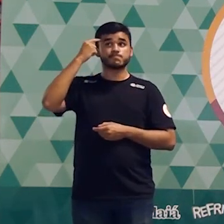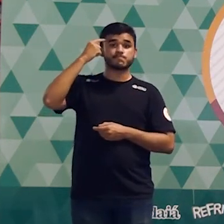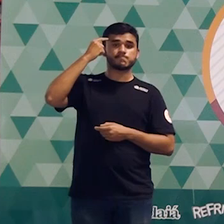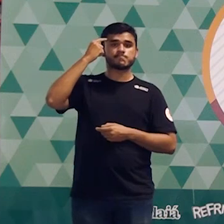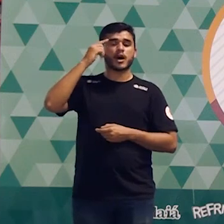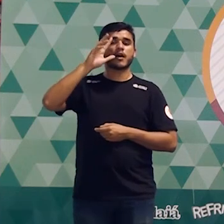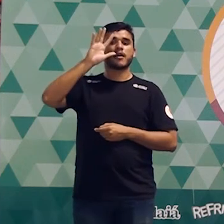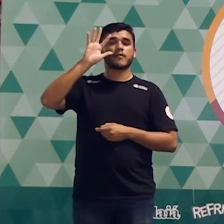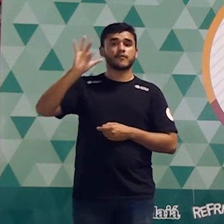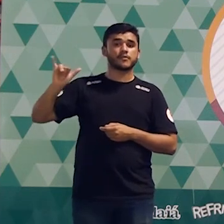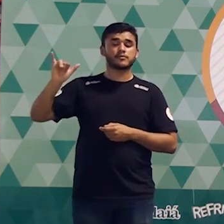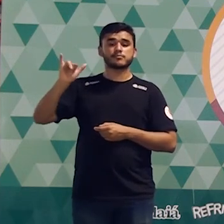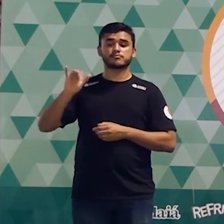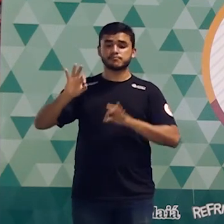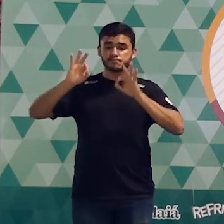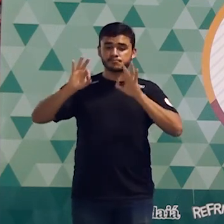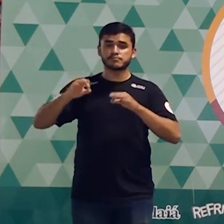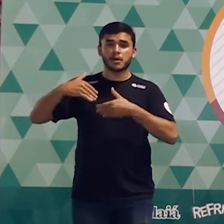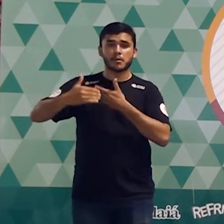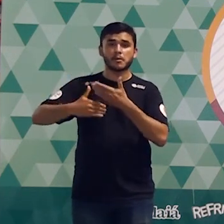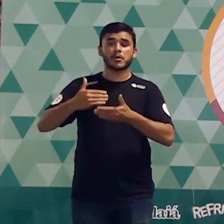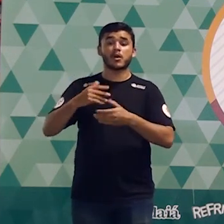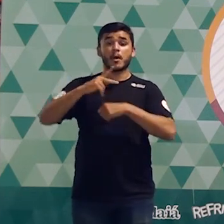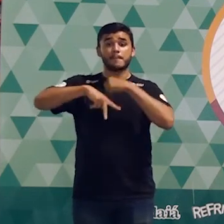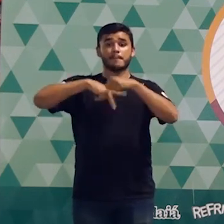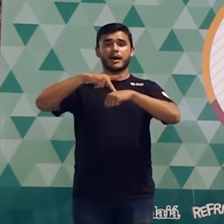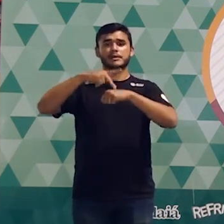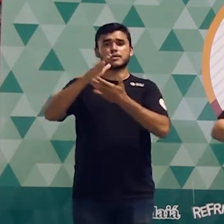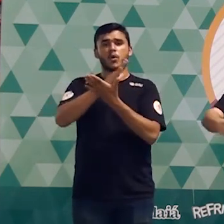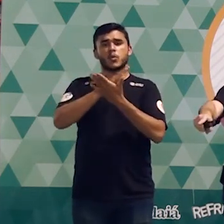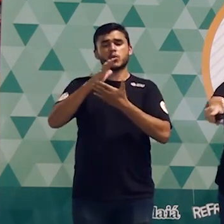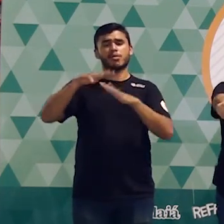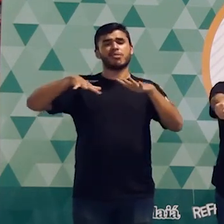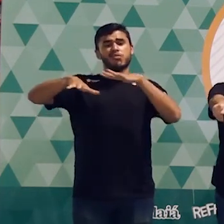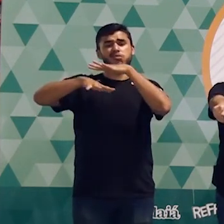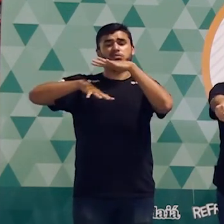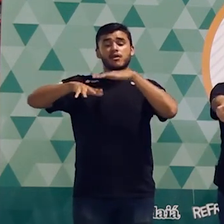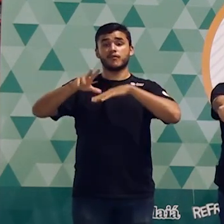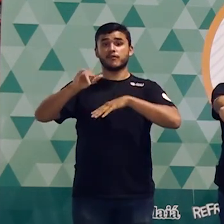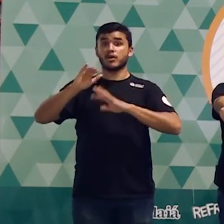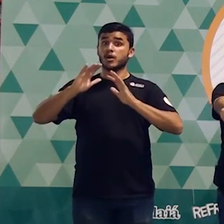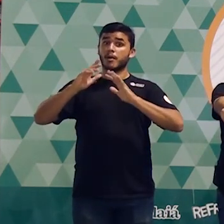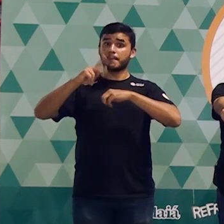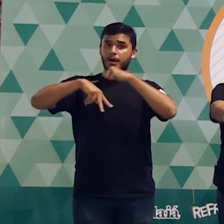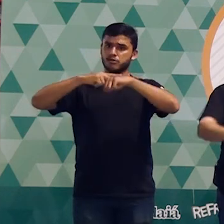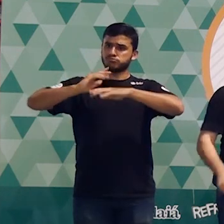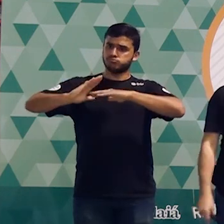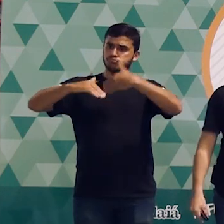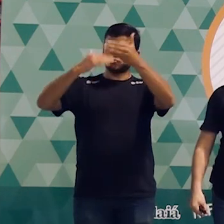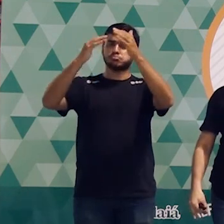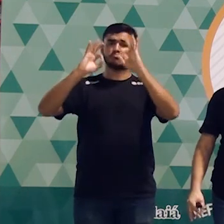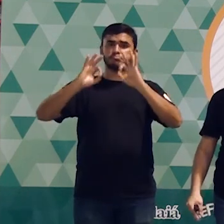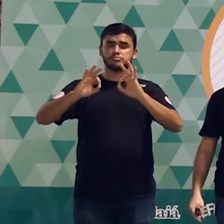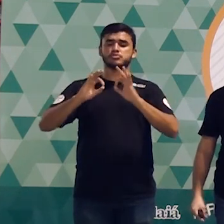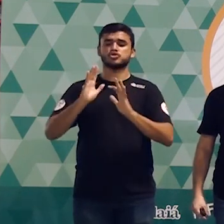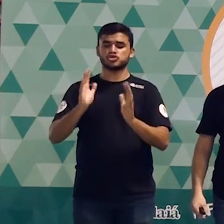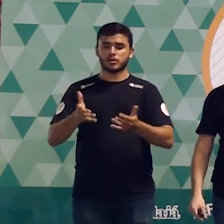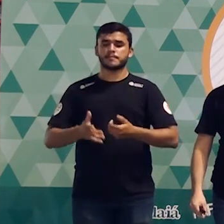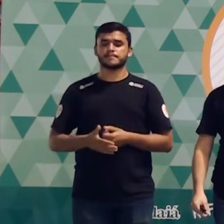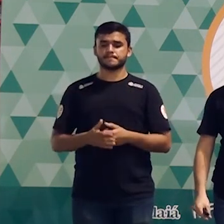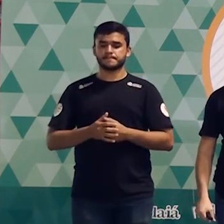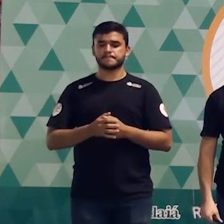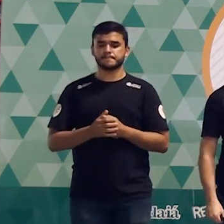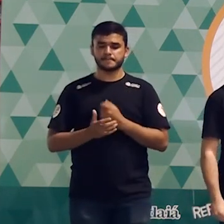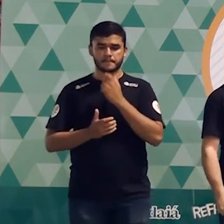mundial. Isso ainda não está muito bom nos países subdesenvolvidos, mas os países desenvolvidos todos já passaram por essa fase.